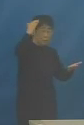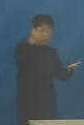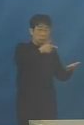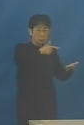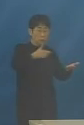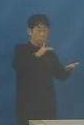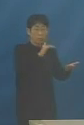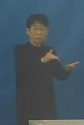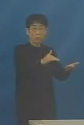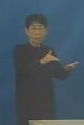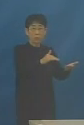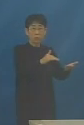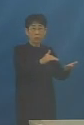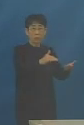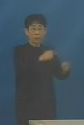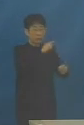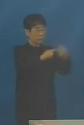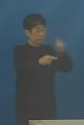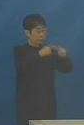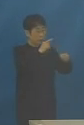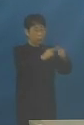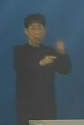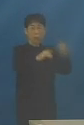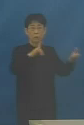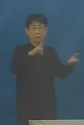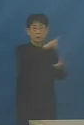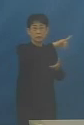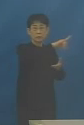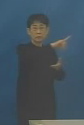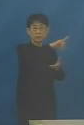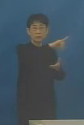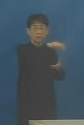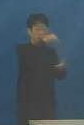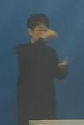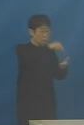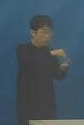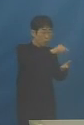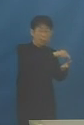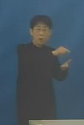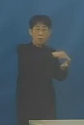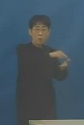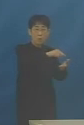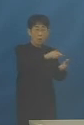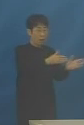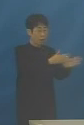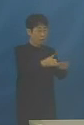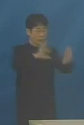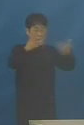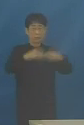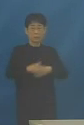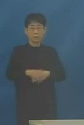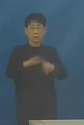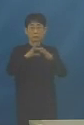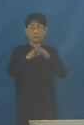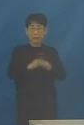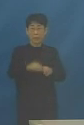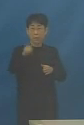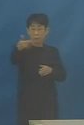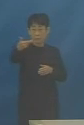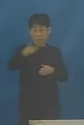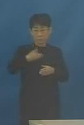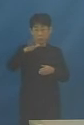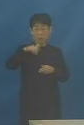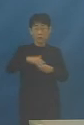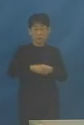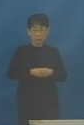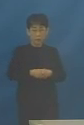覚書になってまして今勝部さんのおっしゃるようなあの例えばあの攻撃対象になってしまうんじゃないかという議論についてはです